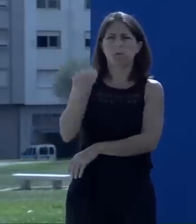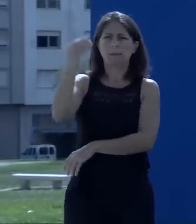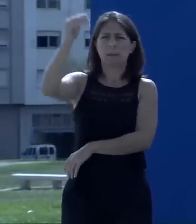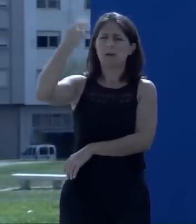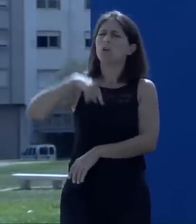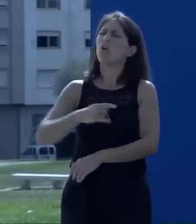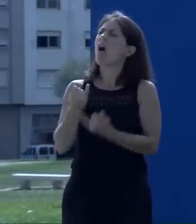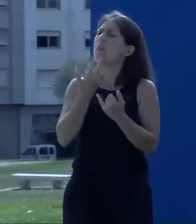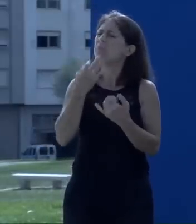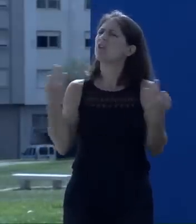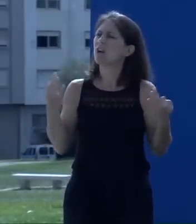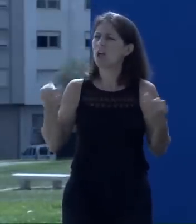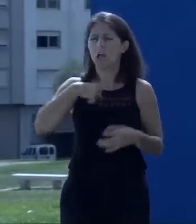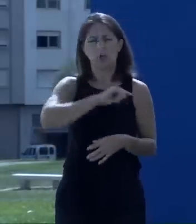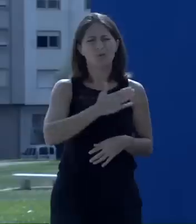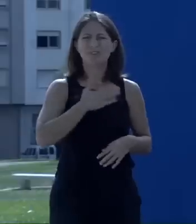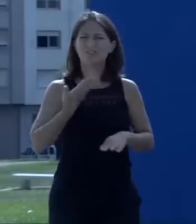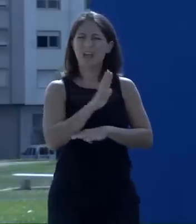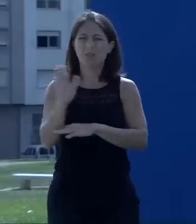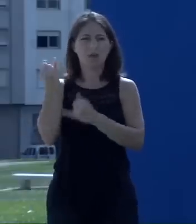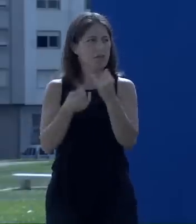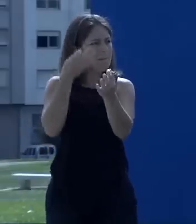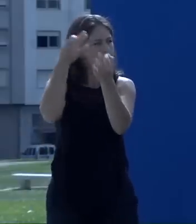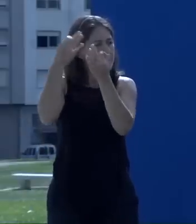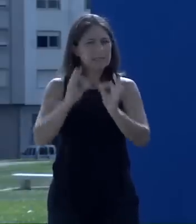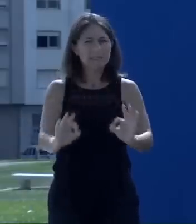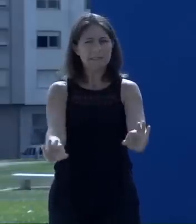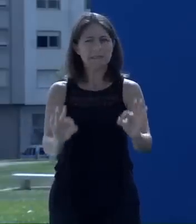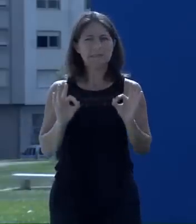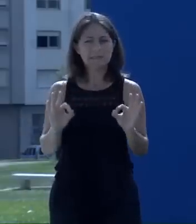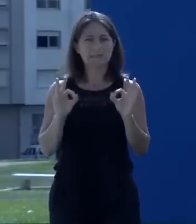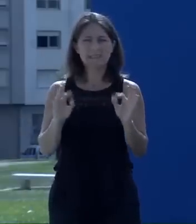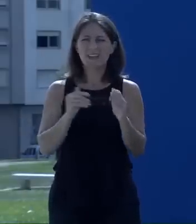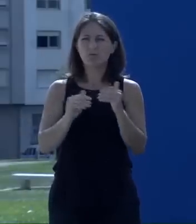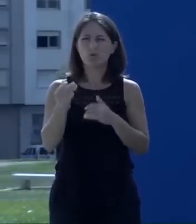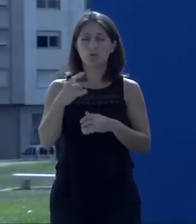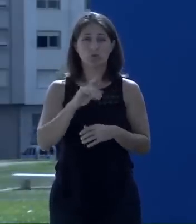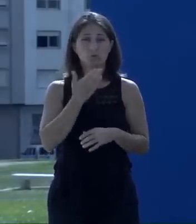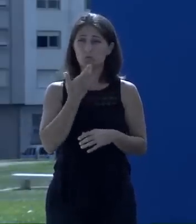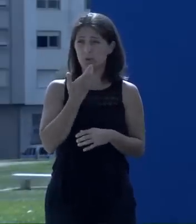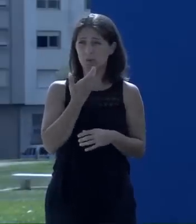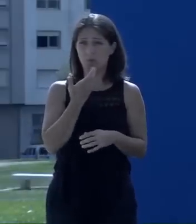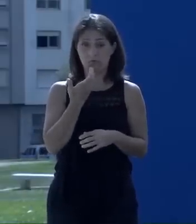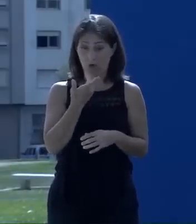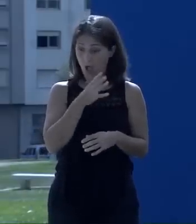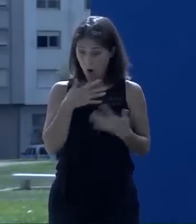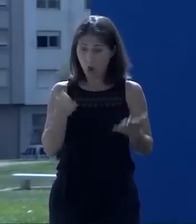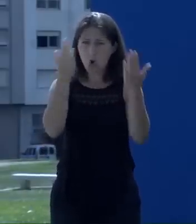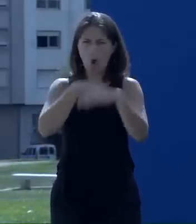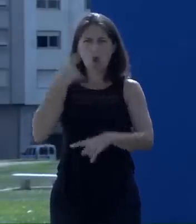pero prefiro que as nosas candidatas falen das medidas concretas, das que sei que non temos, para que